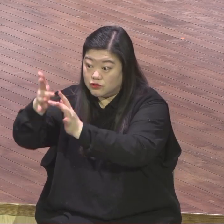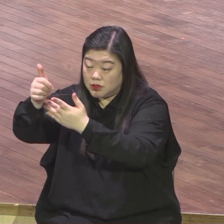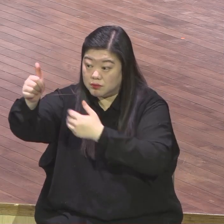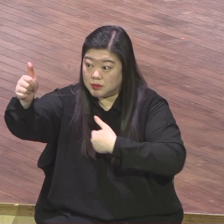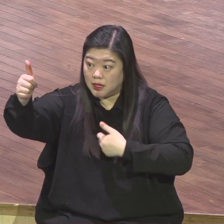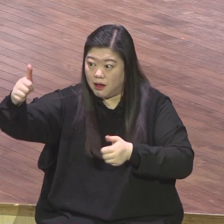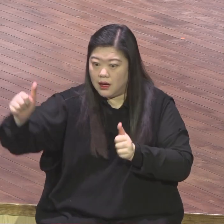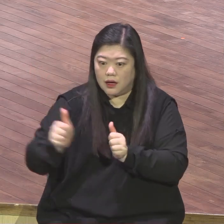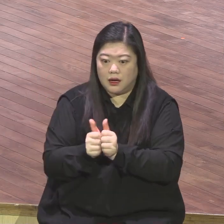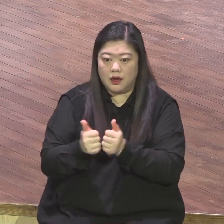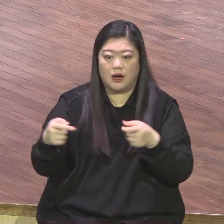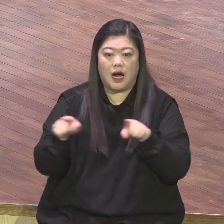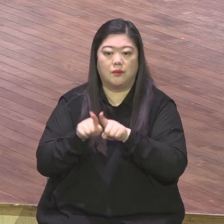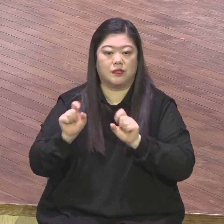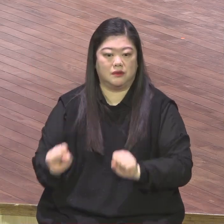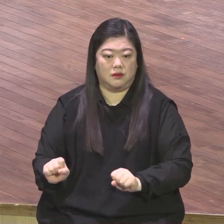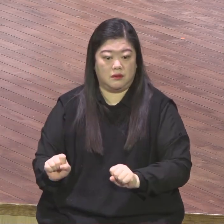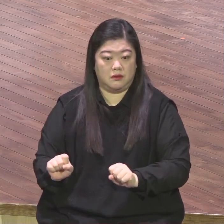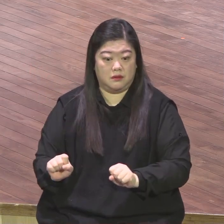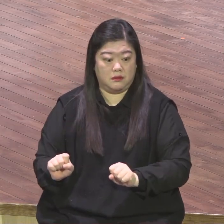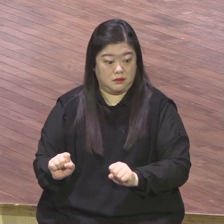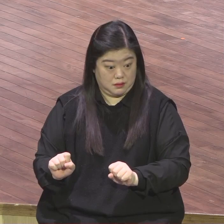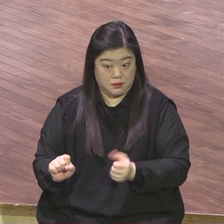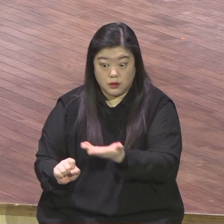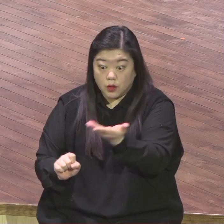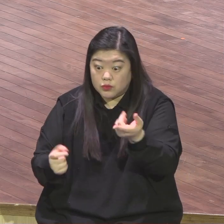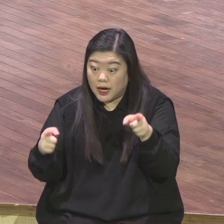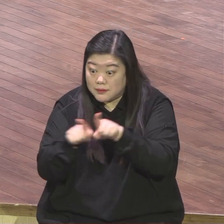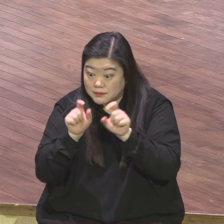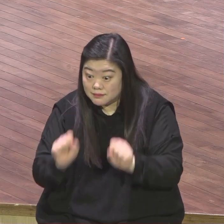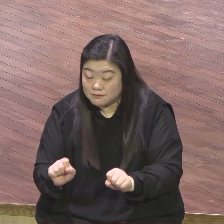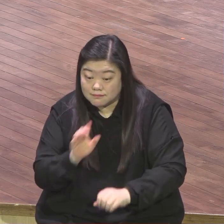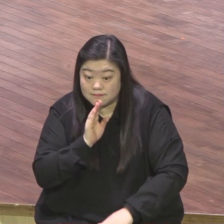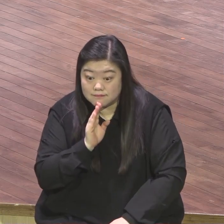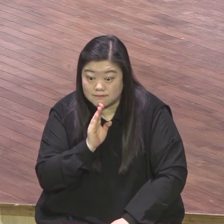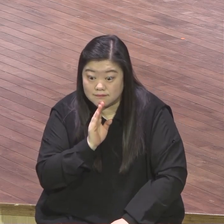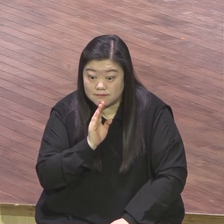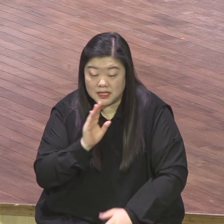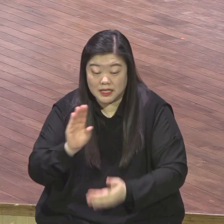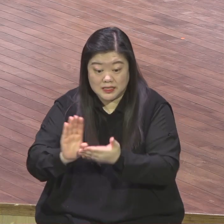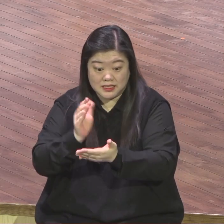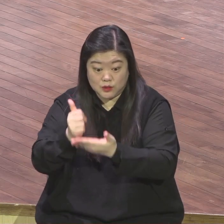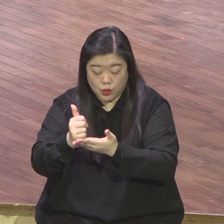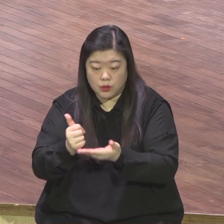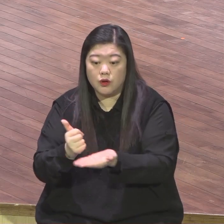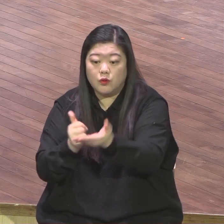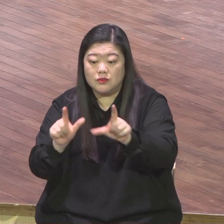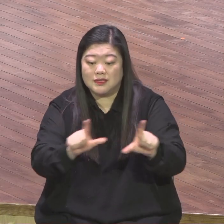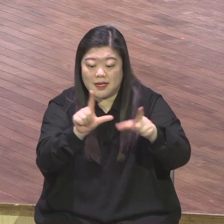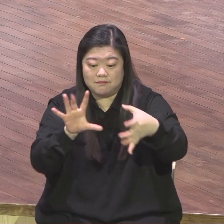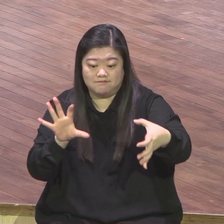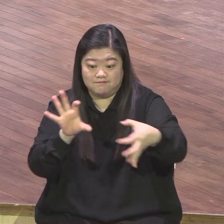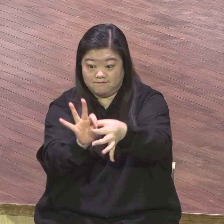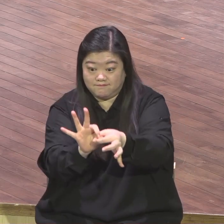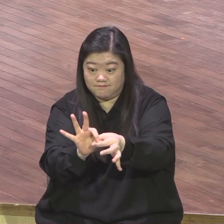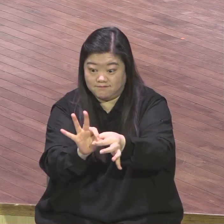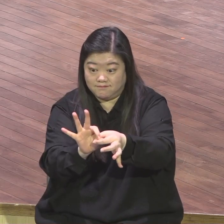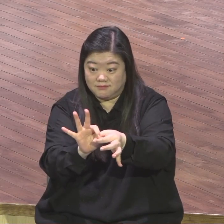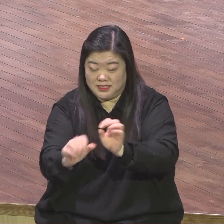것입니다. 자기 삶 속에 계신다는 것입니다. 자기 삶 속에 그리스도가 역사한다는 말이에요.